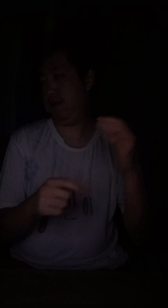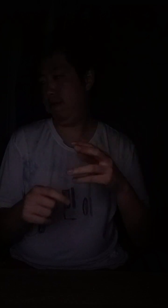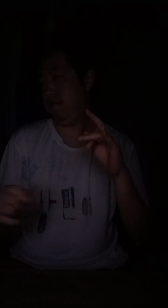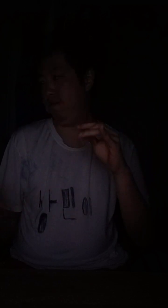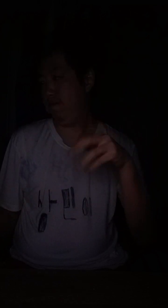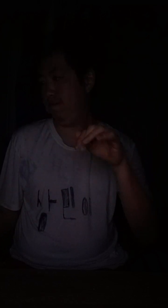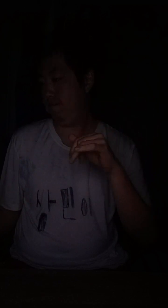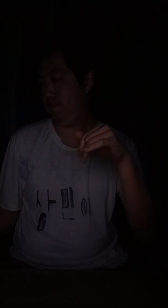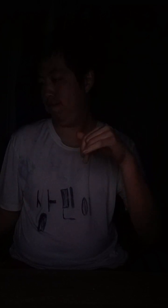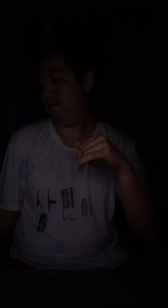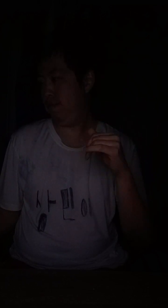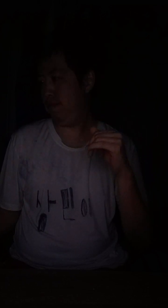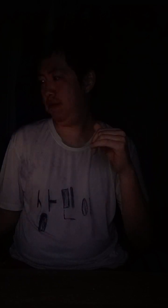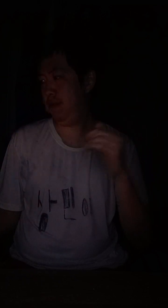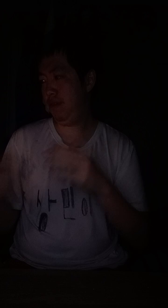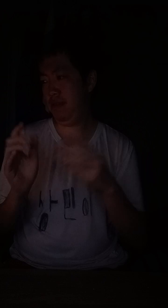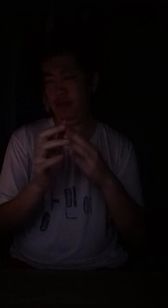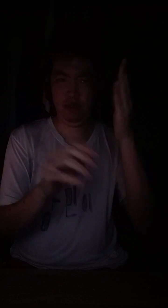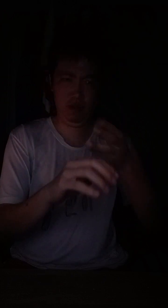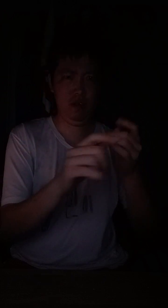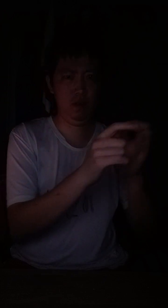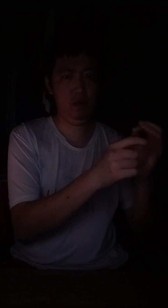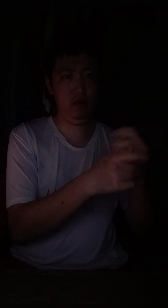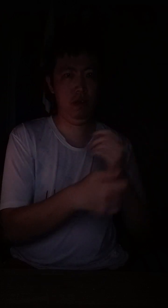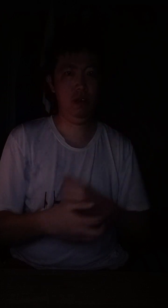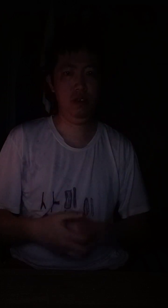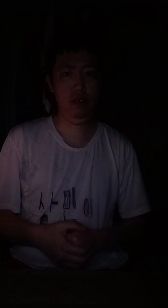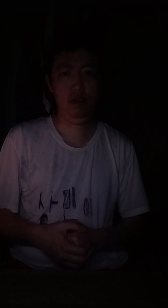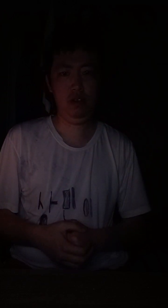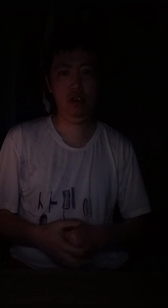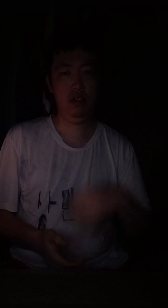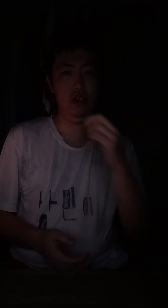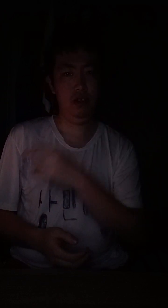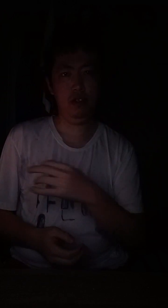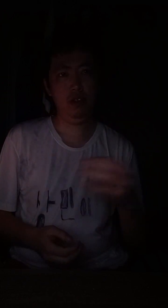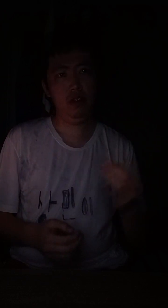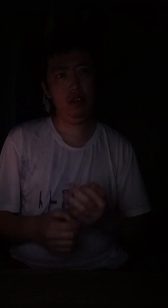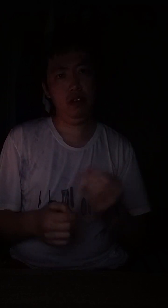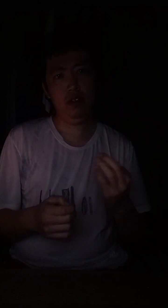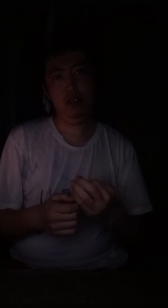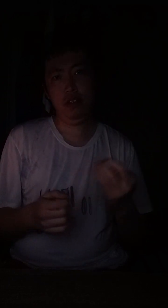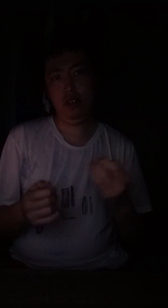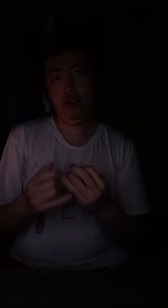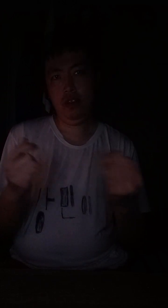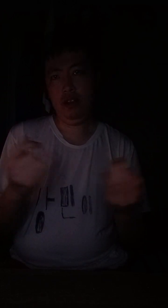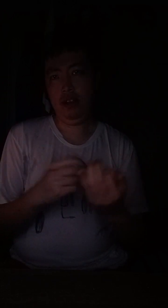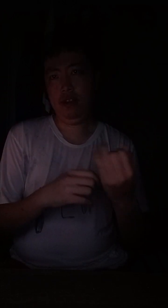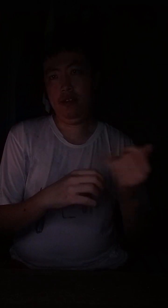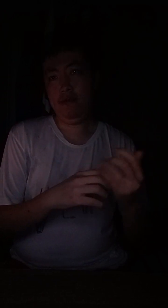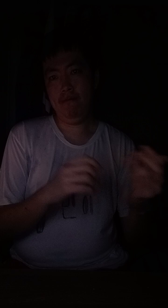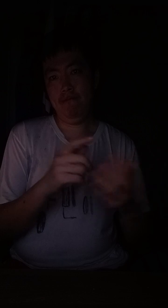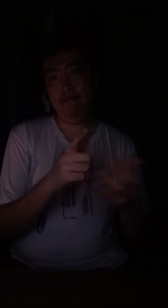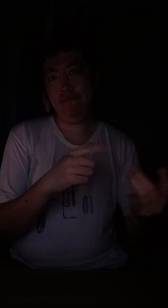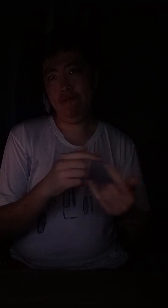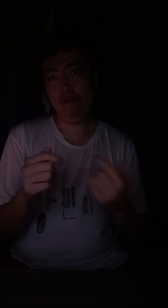500명에 육박하는 KBS 기자들의 사퇴 요구를 받고 있죠. 하지만 윤석열 대통령은 조직 내에서 신망을 받고 있다며